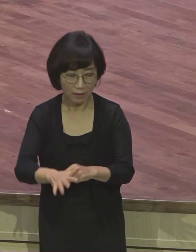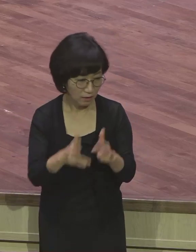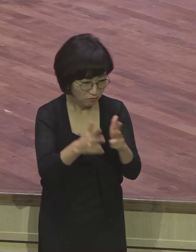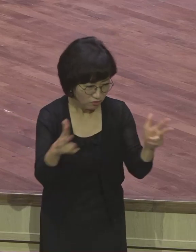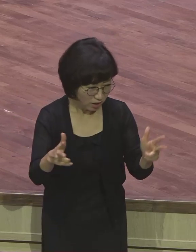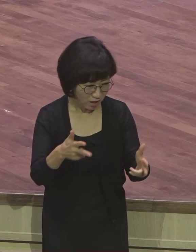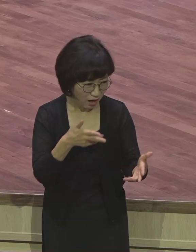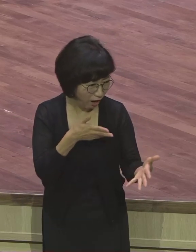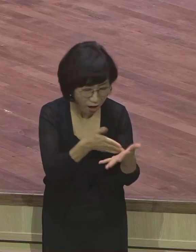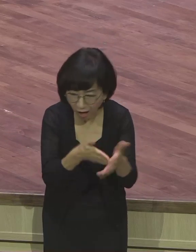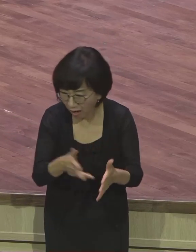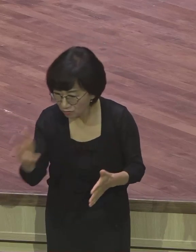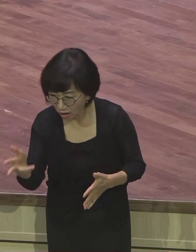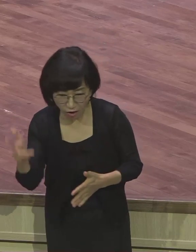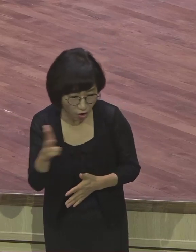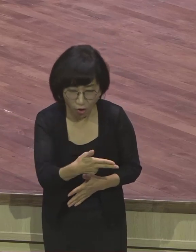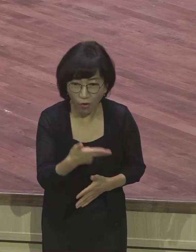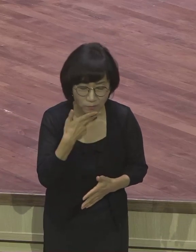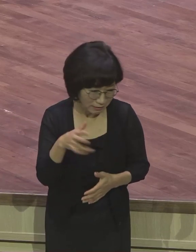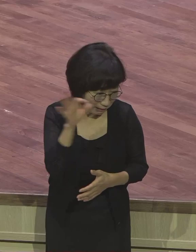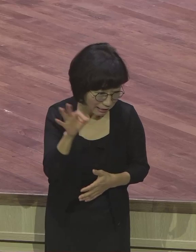가버려. 왔다 돌다가